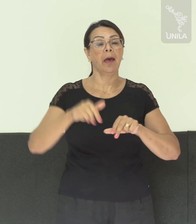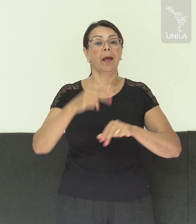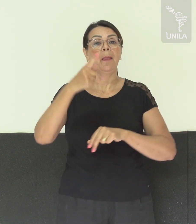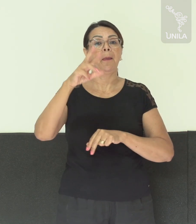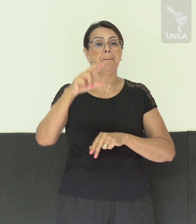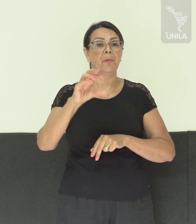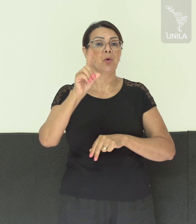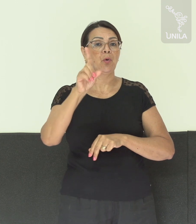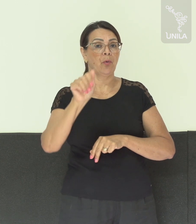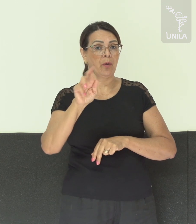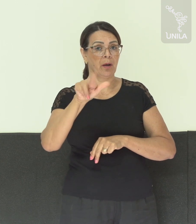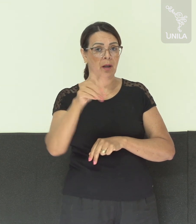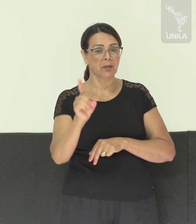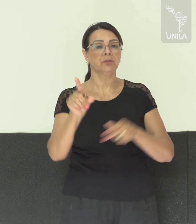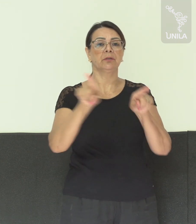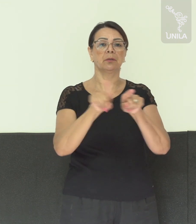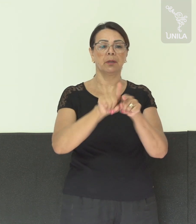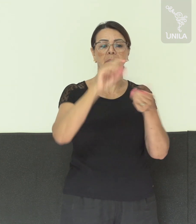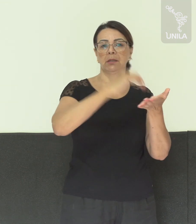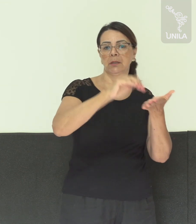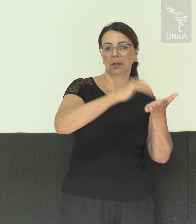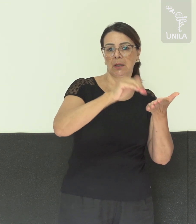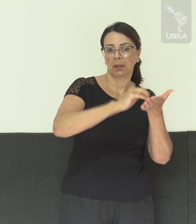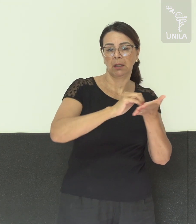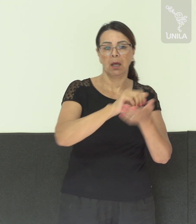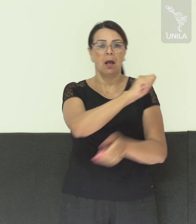de Graduação e pelas secretarias acadêmicas da